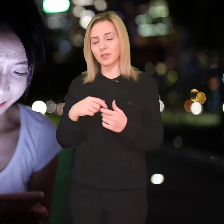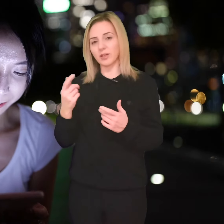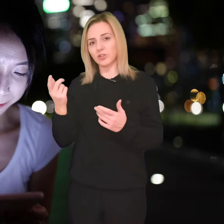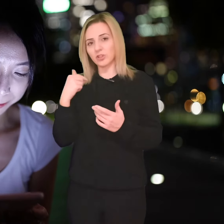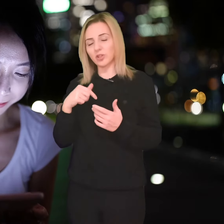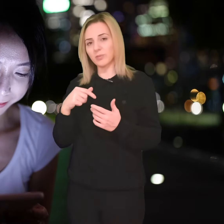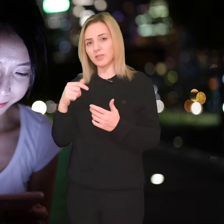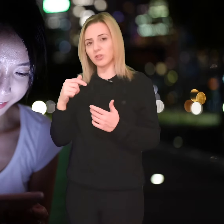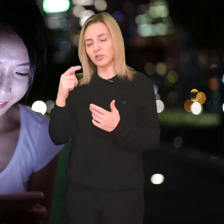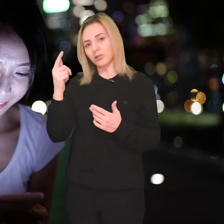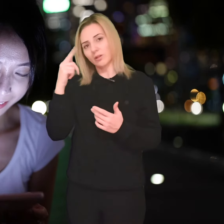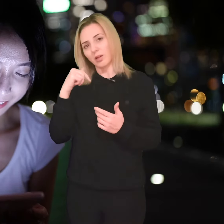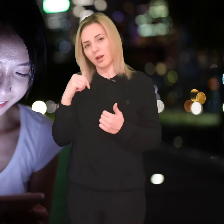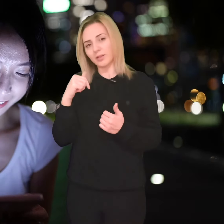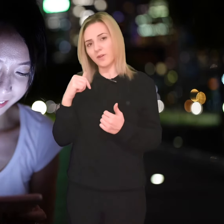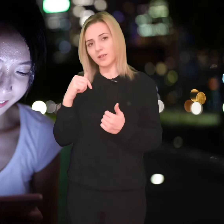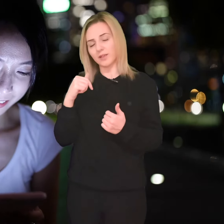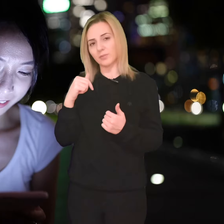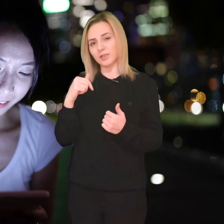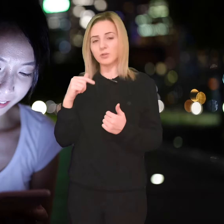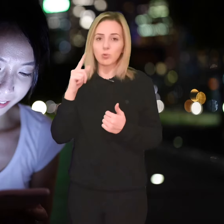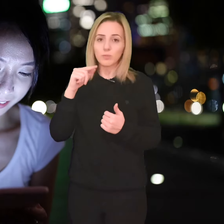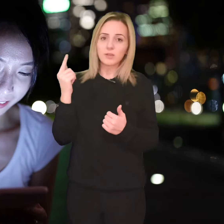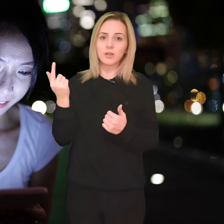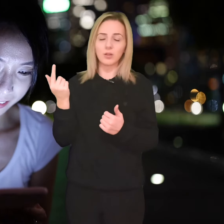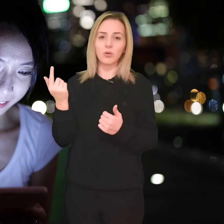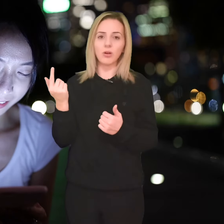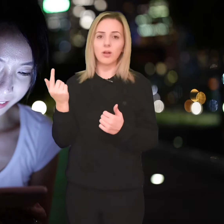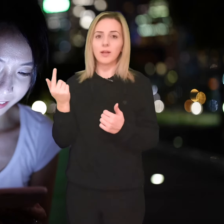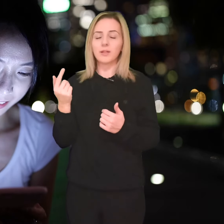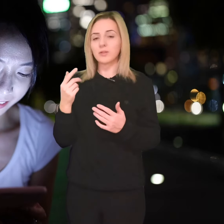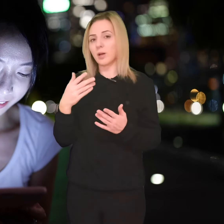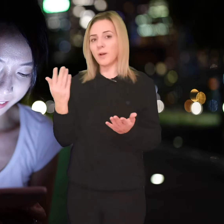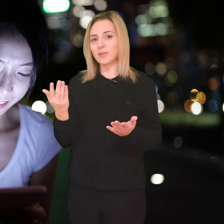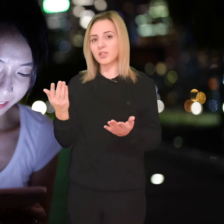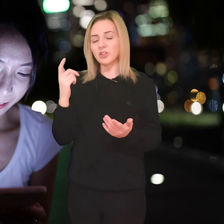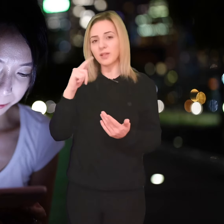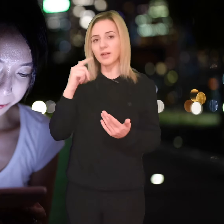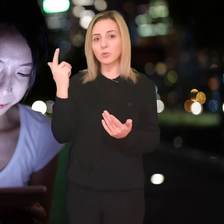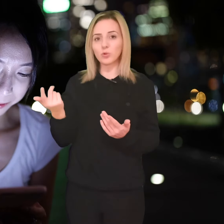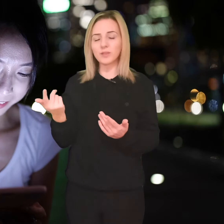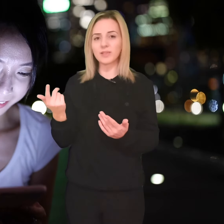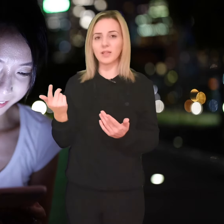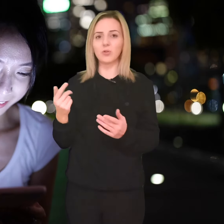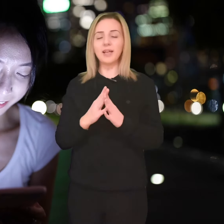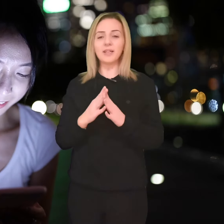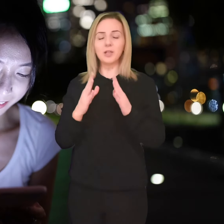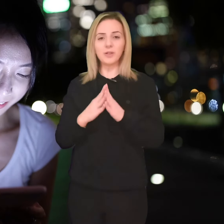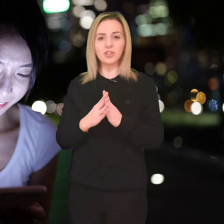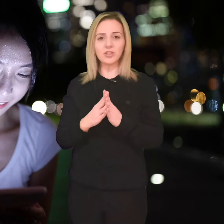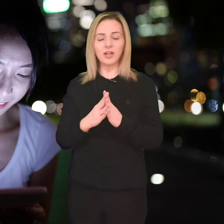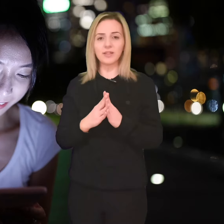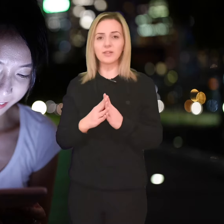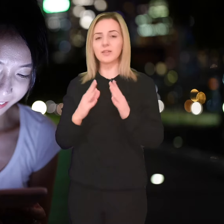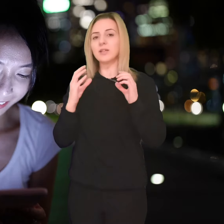aynı şekilde çalışabilmesi için aktif hale getirmeniz, dokunmanız gerekiyor. Kapanması için tekrar dokunmanız gerekiyor. Yani